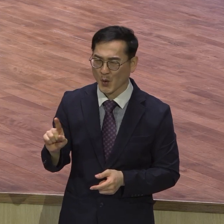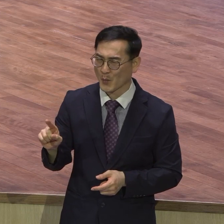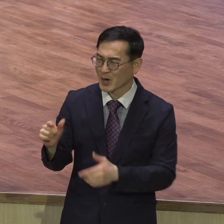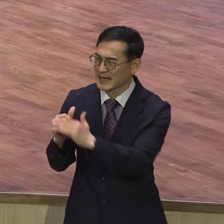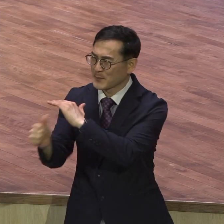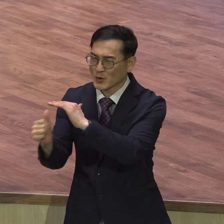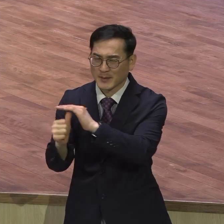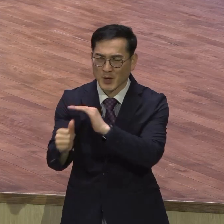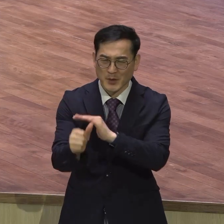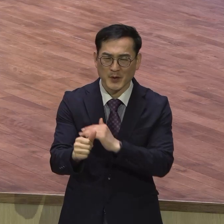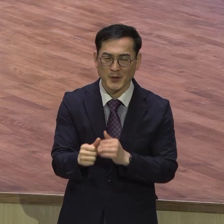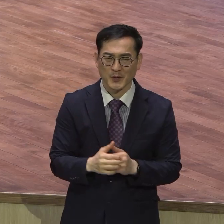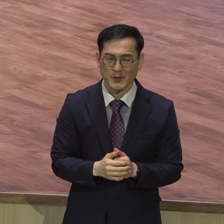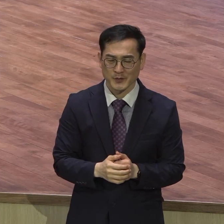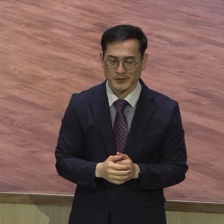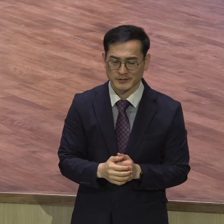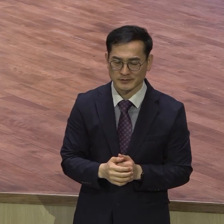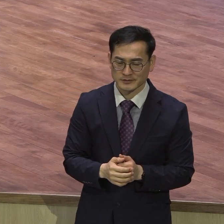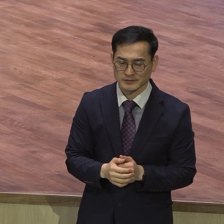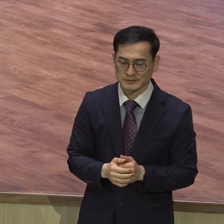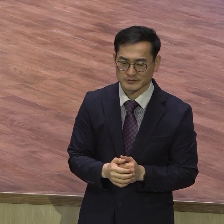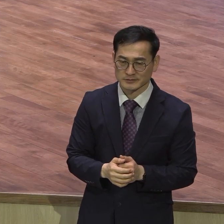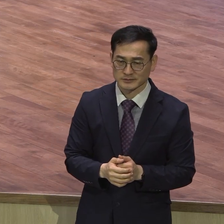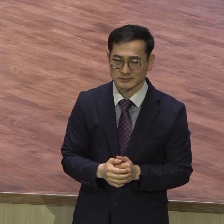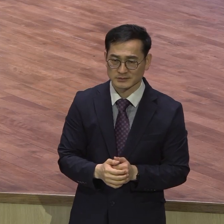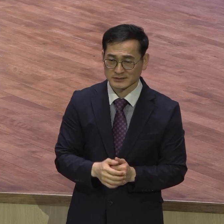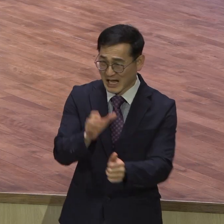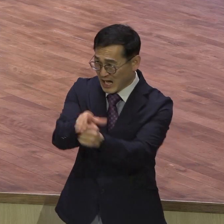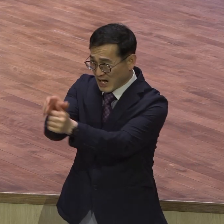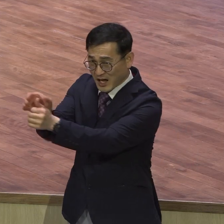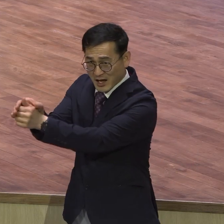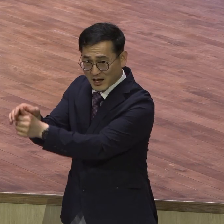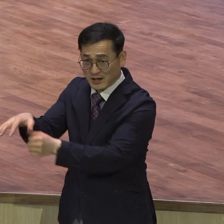직분에 기도하라고 준 직분이잖아요.